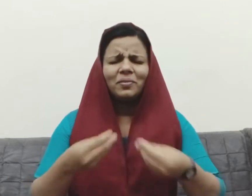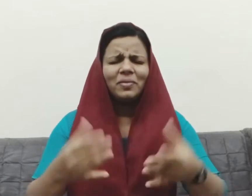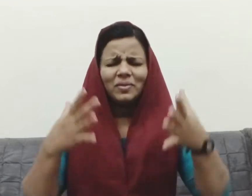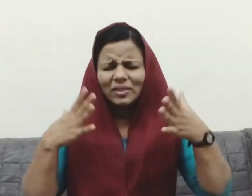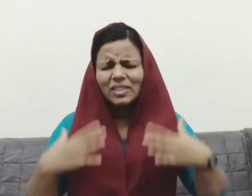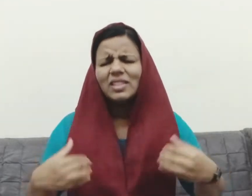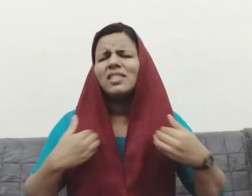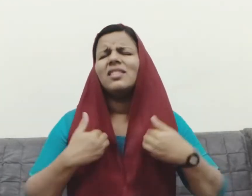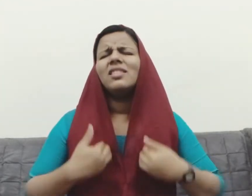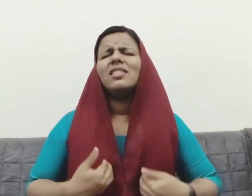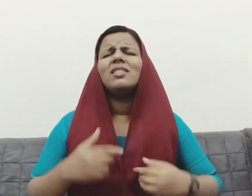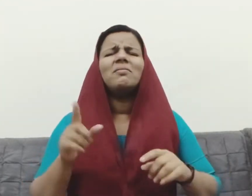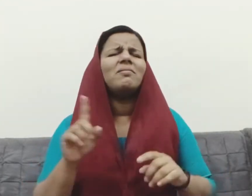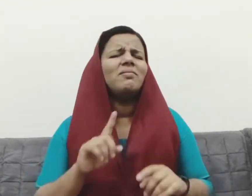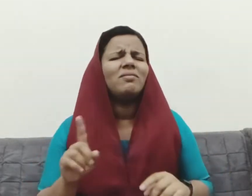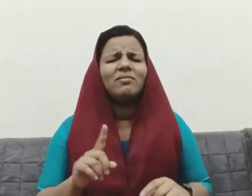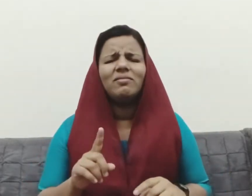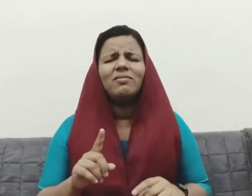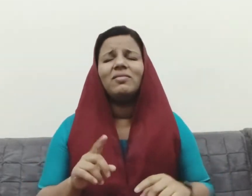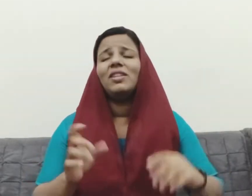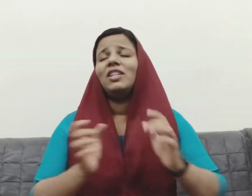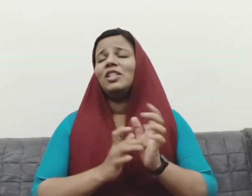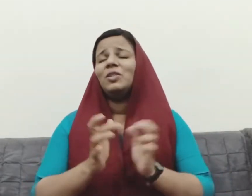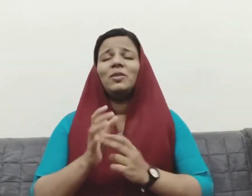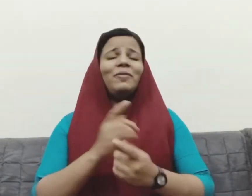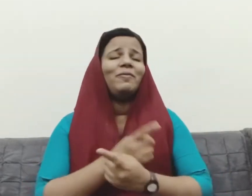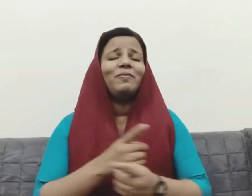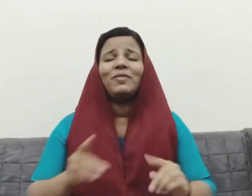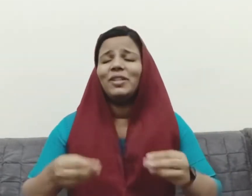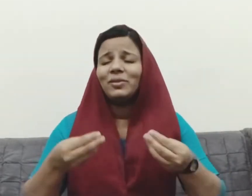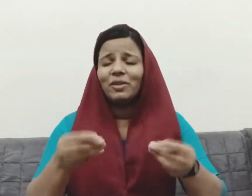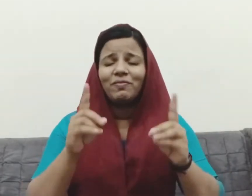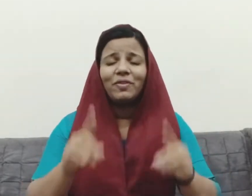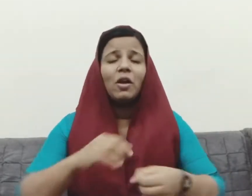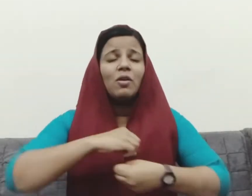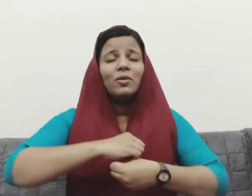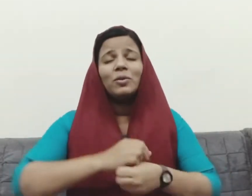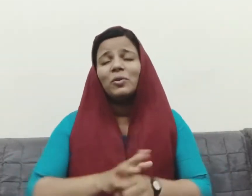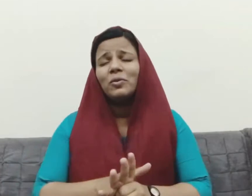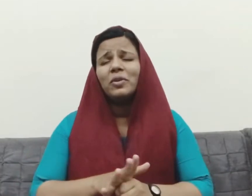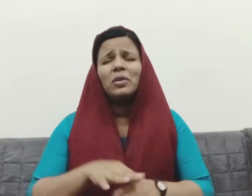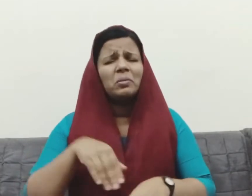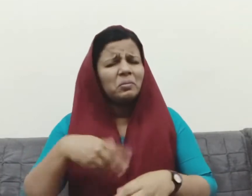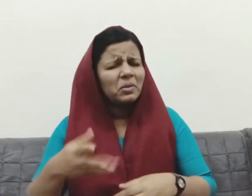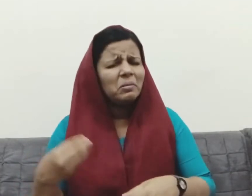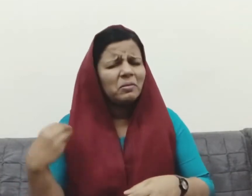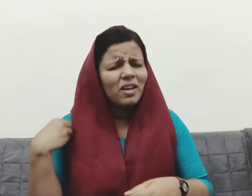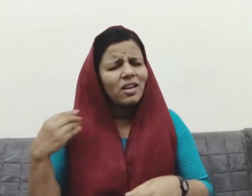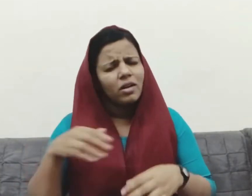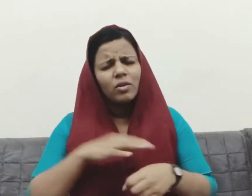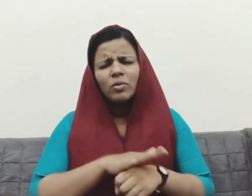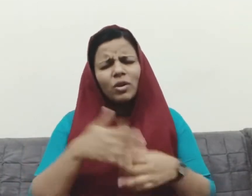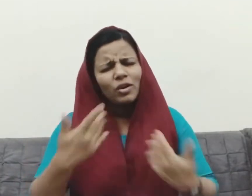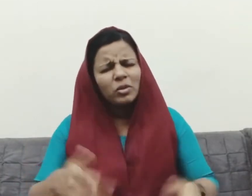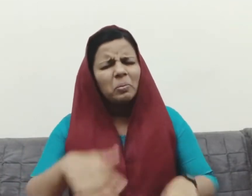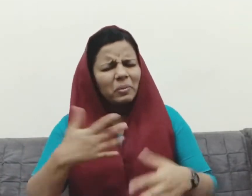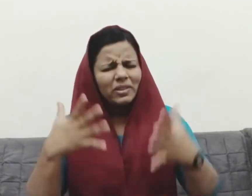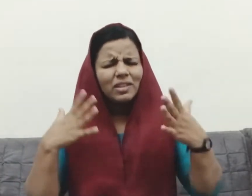ജനറൽ വീക്ക്നെസ്സിലായി ഭാരപ്പെട്ടിരിക്കുന്നവർക്ക് വേണ്ടി പ്രാർത്ഥിക്കുന്നു. കർത്താവ് വിടുതലായിക്കുന്നതിനായിട്ട് സ്തോത്രം. കോവിഡിൻ്റെ ആഫ്റ്റർ എഫക്റ്റിൽ ഭാരപ്പെട്ടിരിക്കുന്നവർക്ക് വേണ്ടി